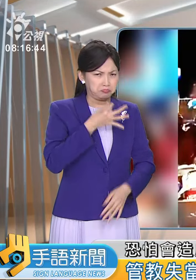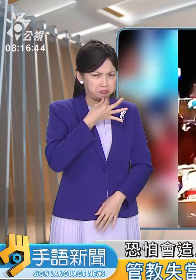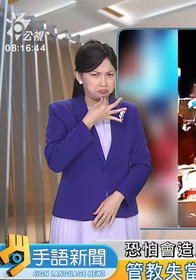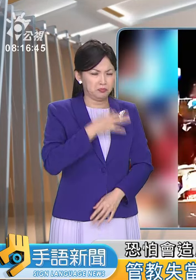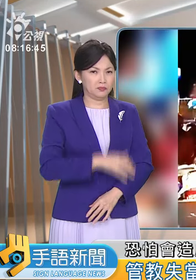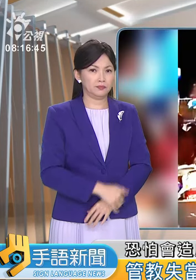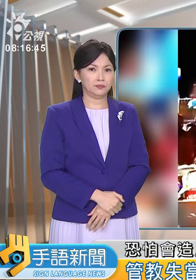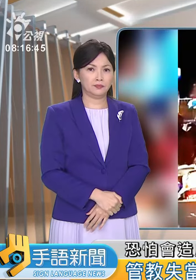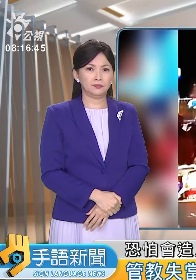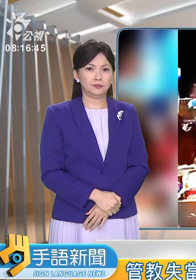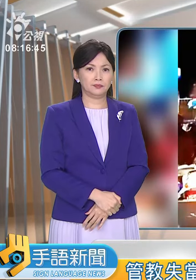影。